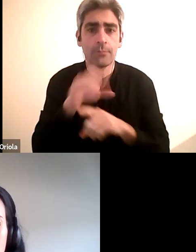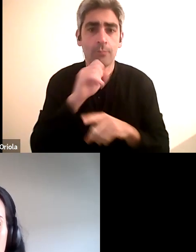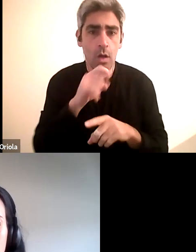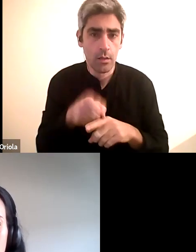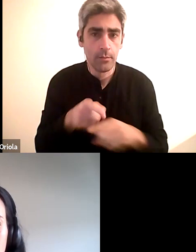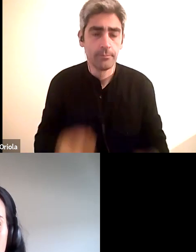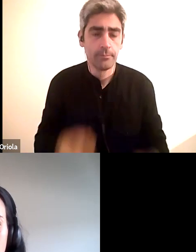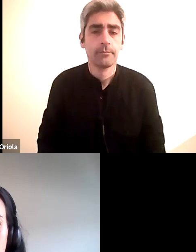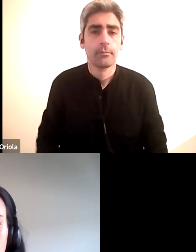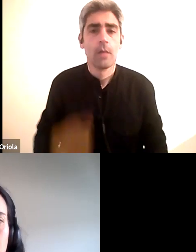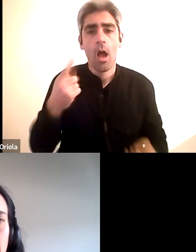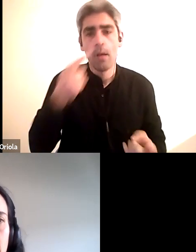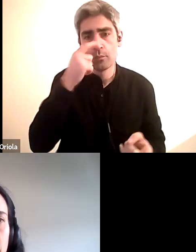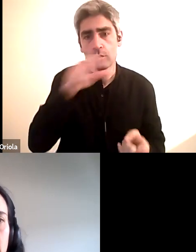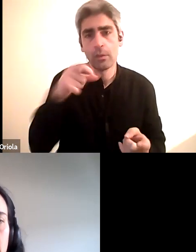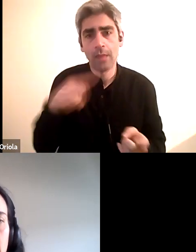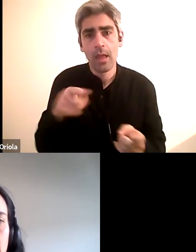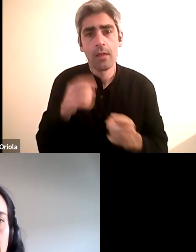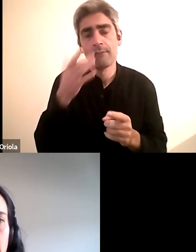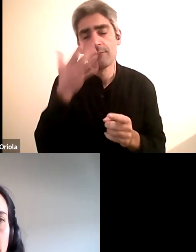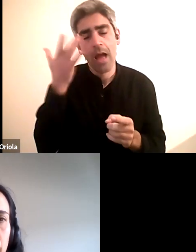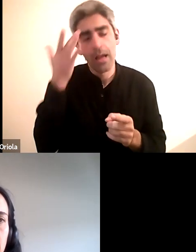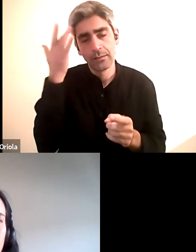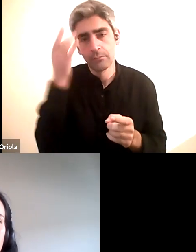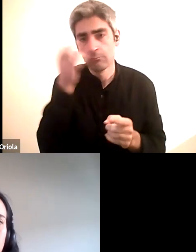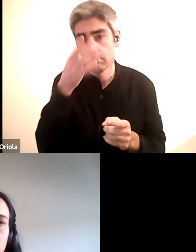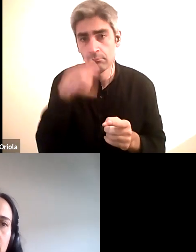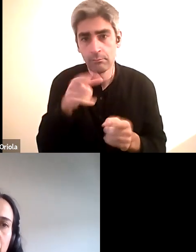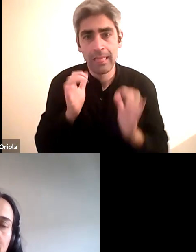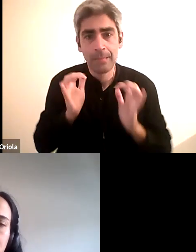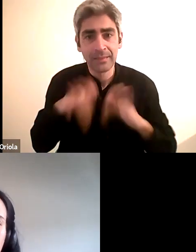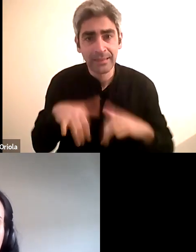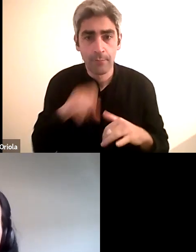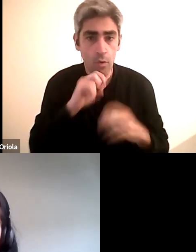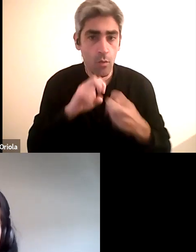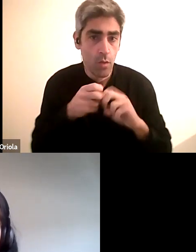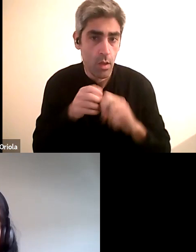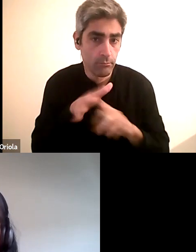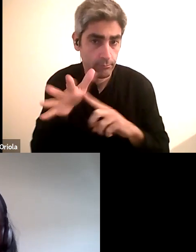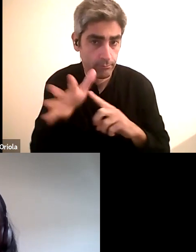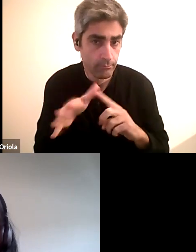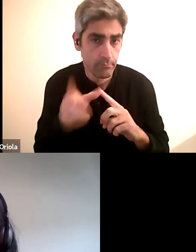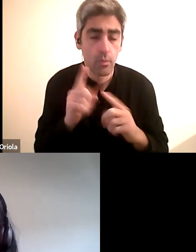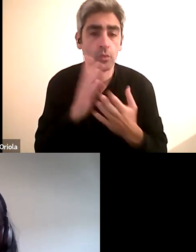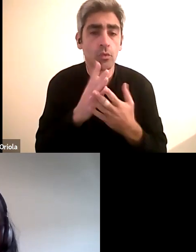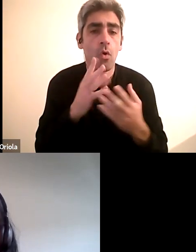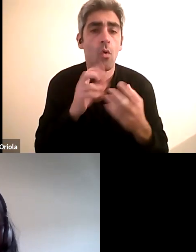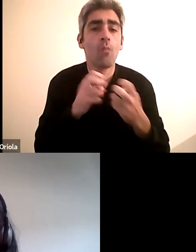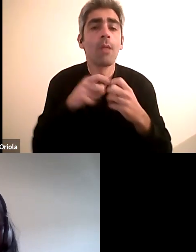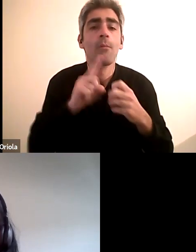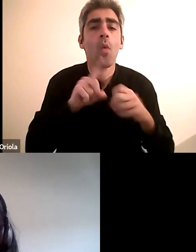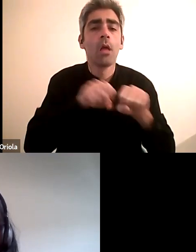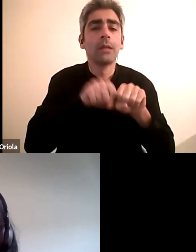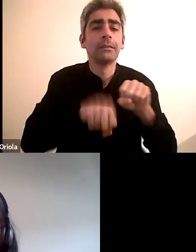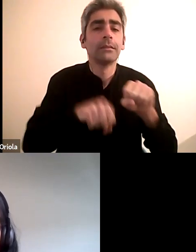que tenha suscetibilidade patológica para isso, eventualmente até problemas de depressão. Mas o grande problema não é dos acidentes de trabalho,